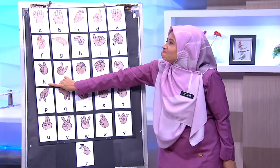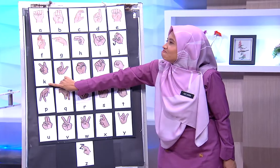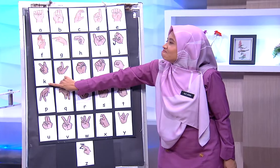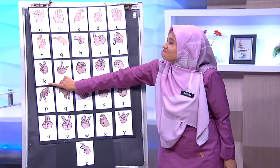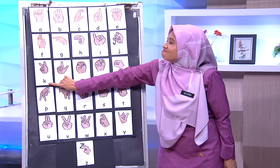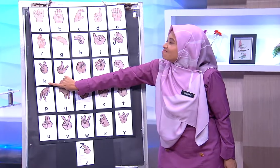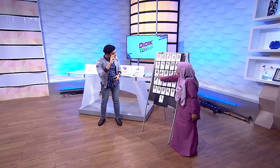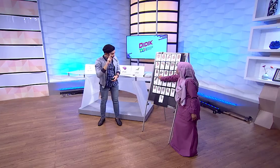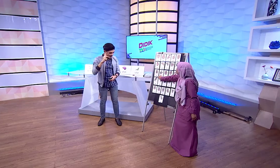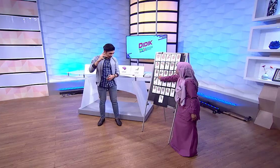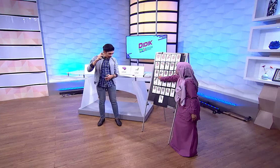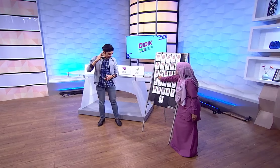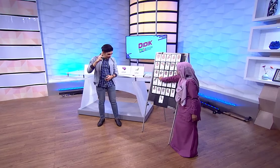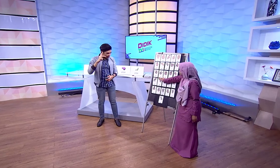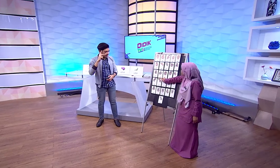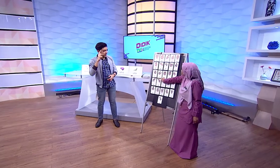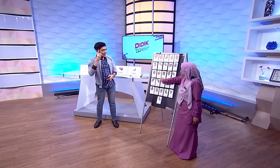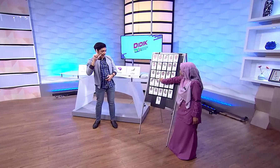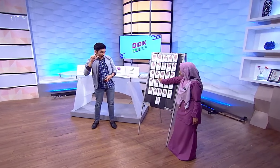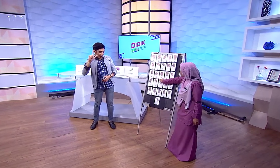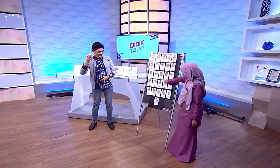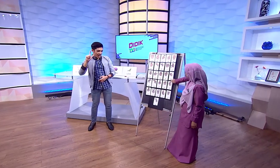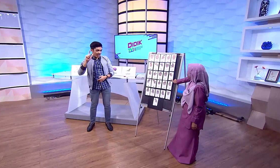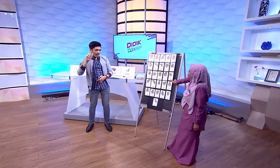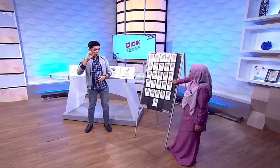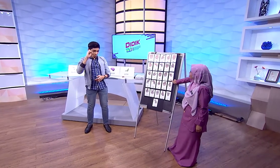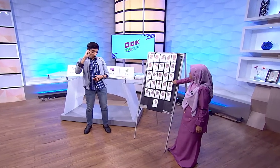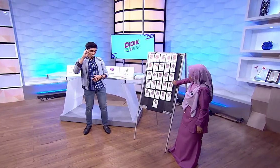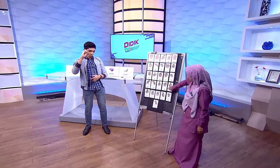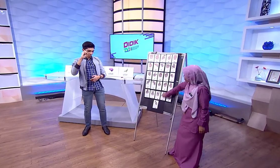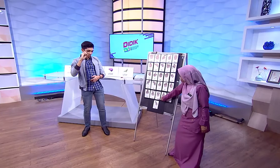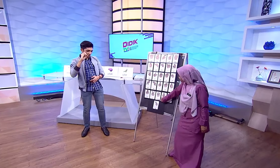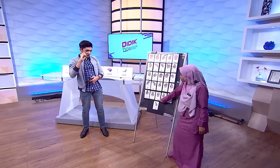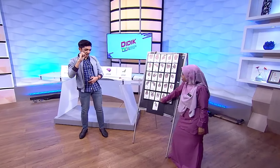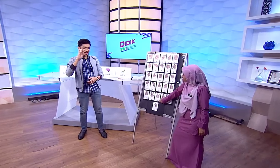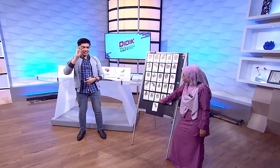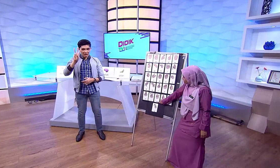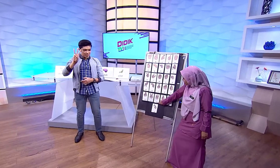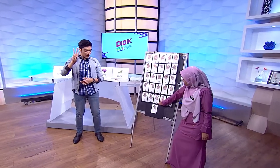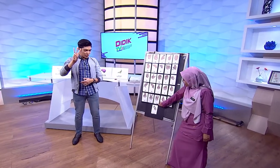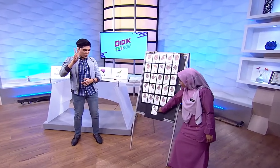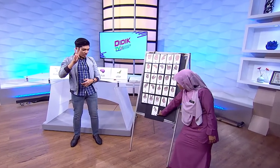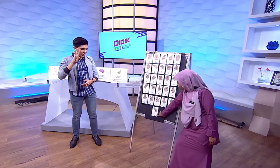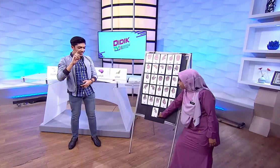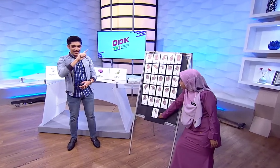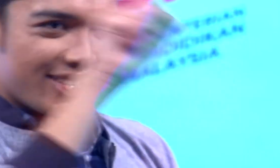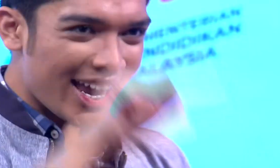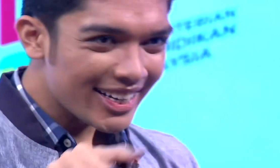hai oh cie l oh Hai jabw uh ah